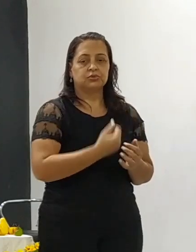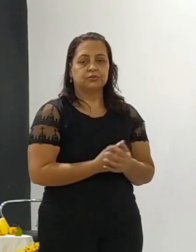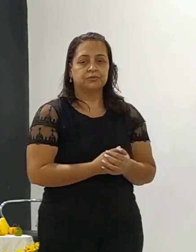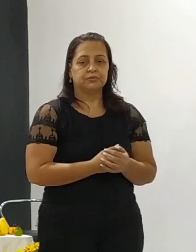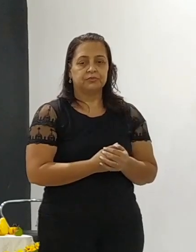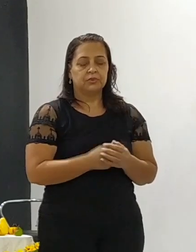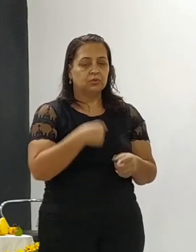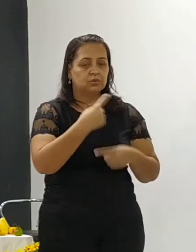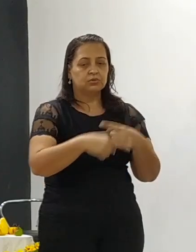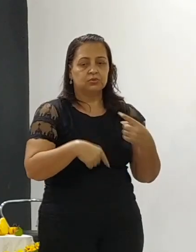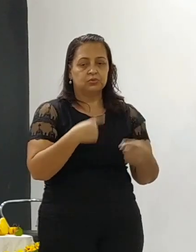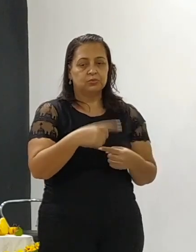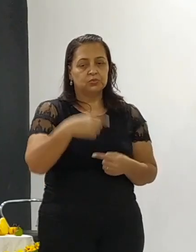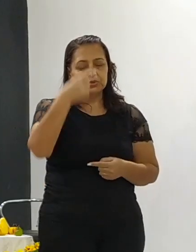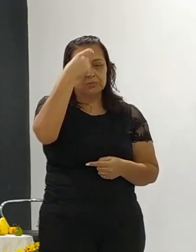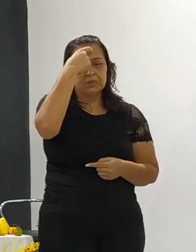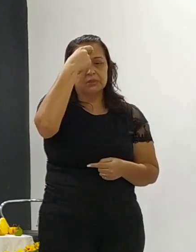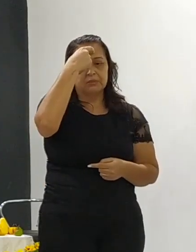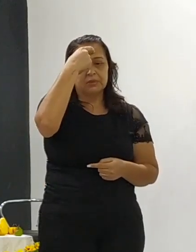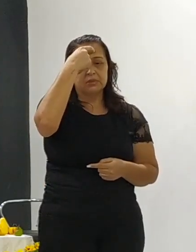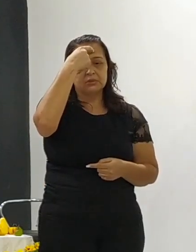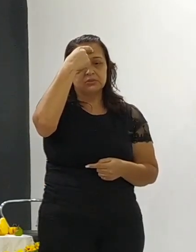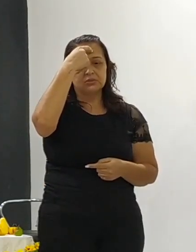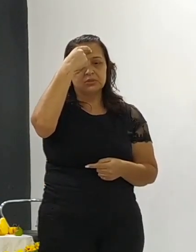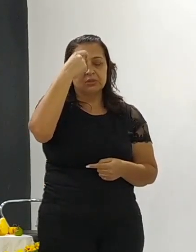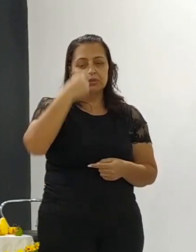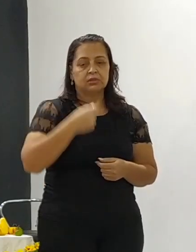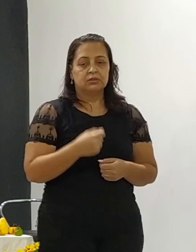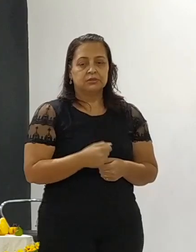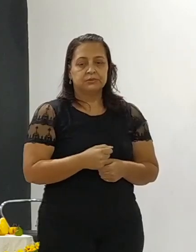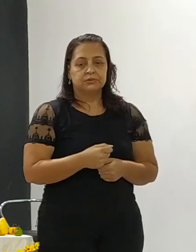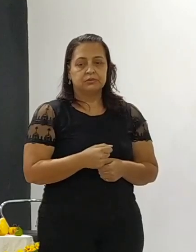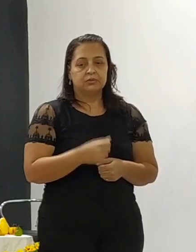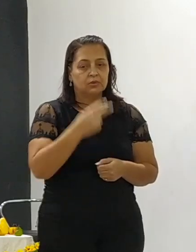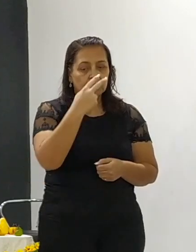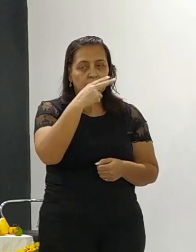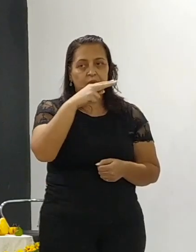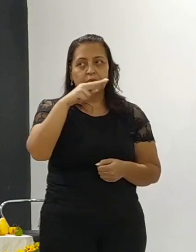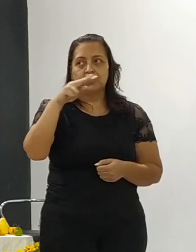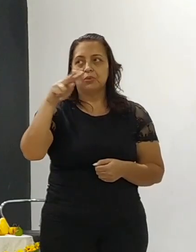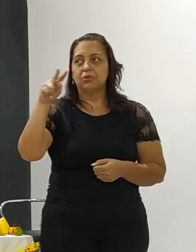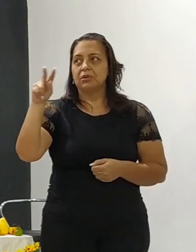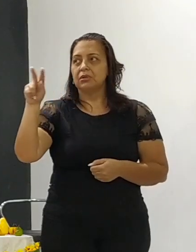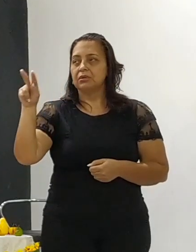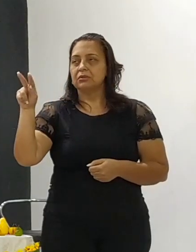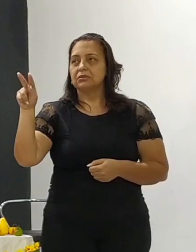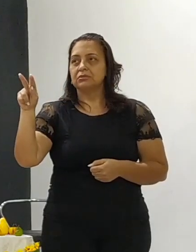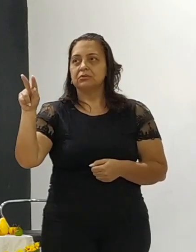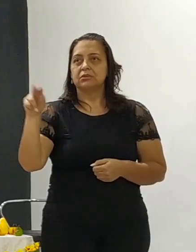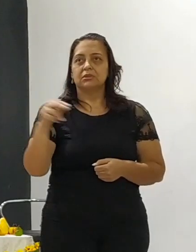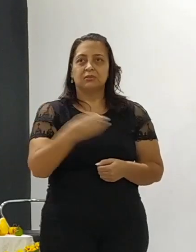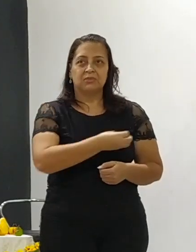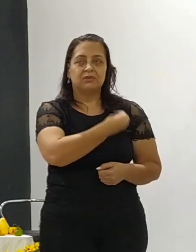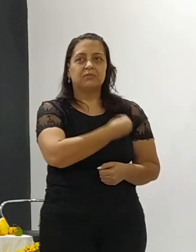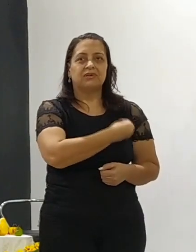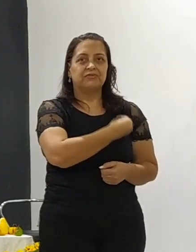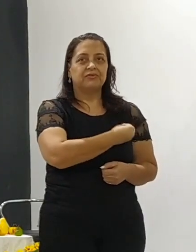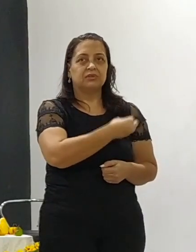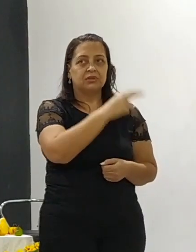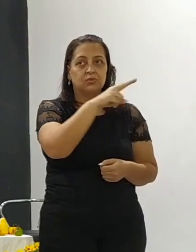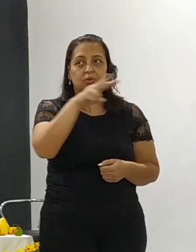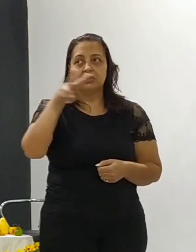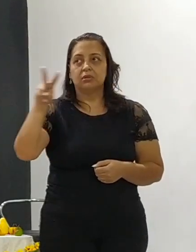mudo a minha mente, eu não passo a ver isso, e eu passo a vida olhando para as minhas falhas, olhando para as